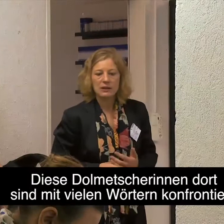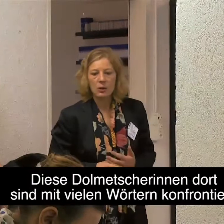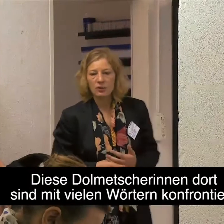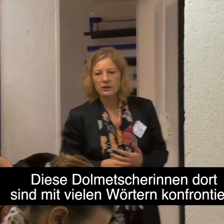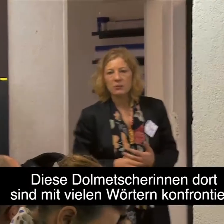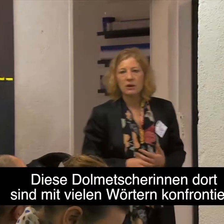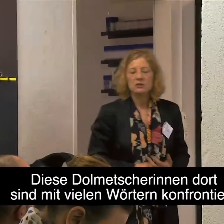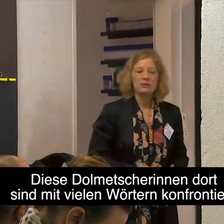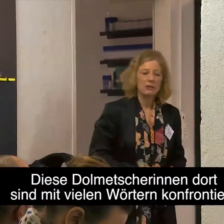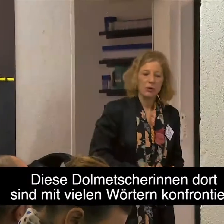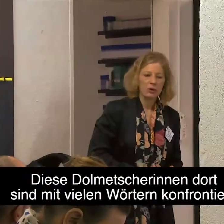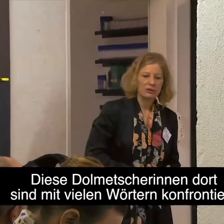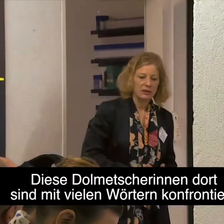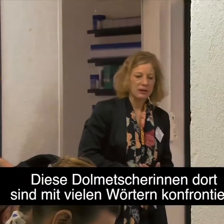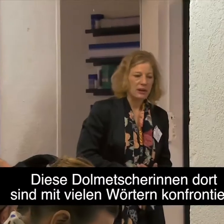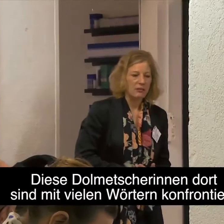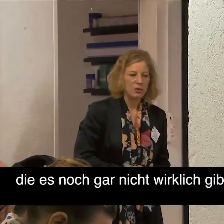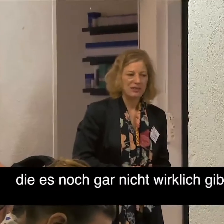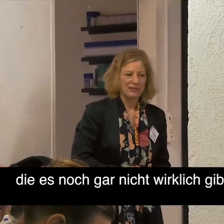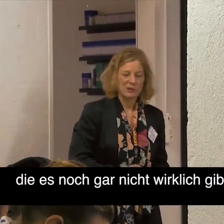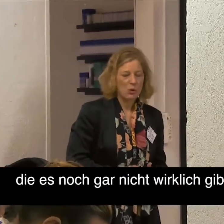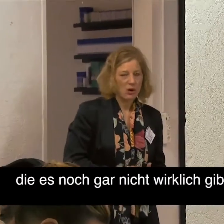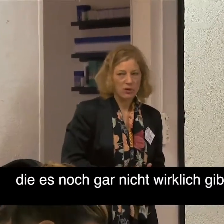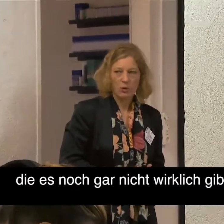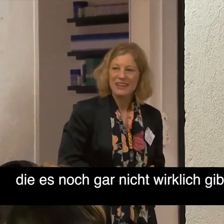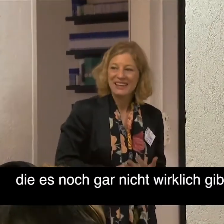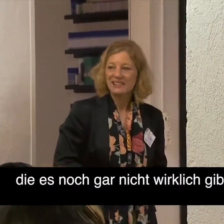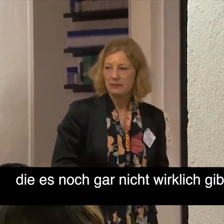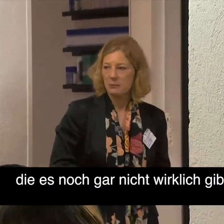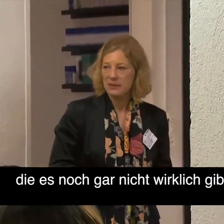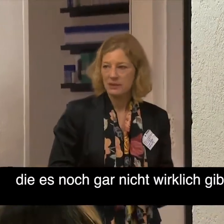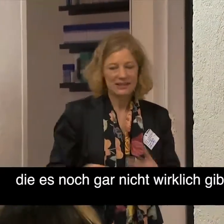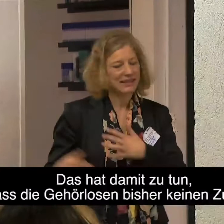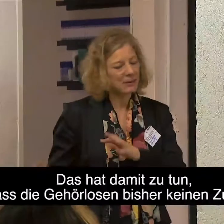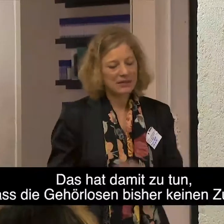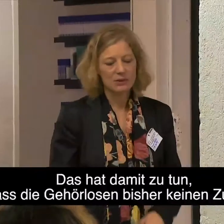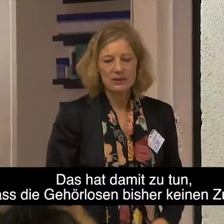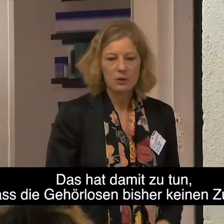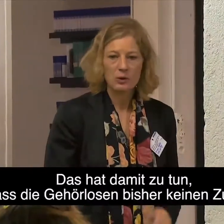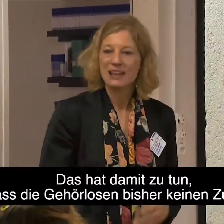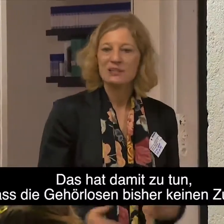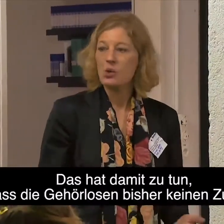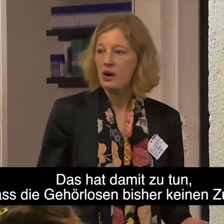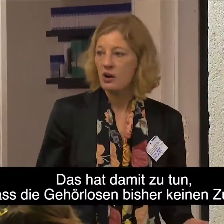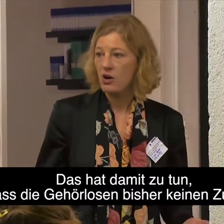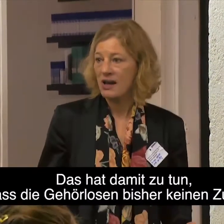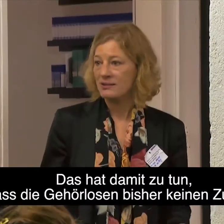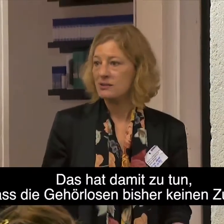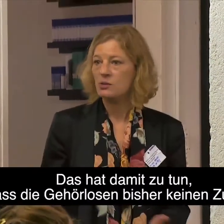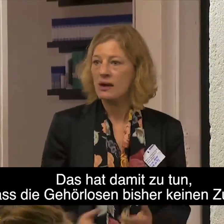sind konfrontiert mit ganz vielen Wörtern, die es so gar noch nicht gibt. Das hat auch nicht so, dass die Gehörlosen keinen Zugang haben,